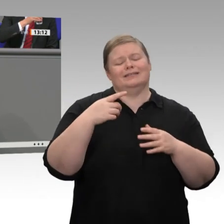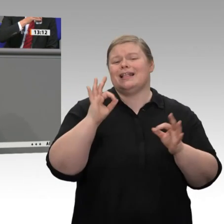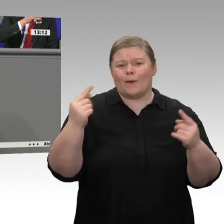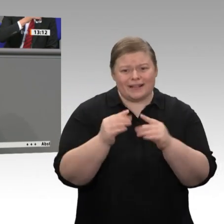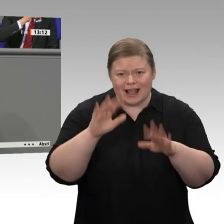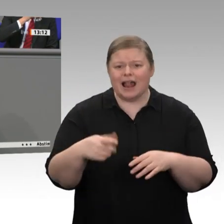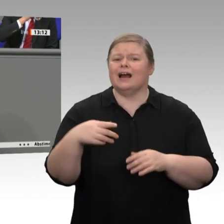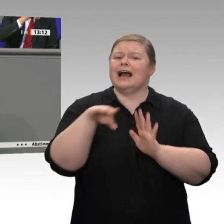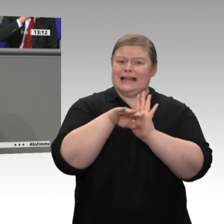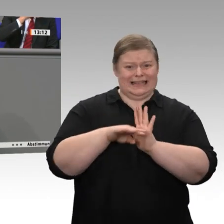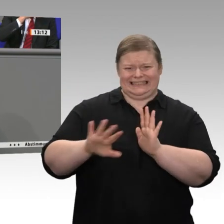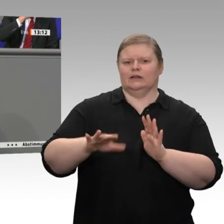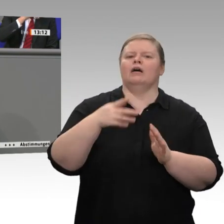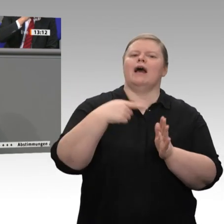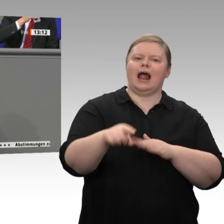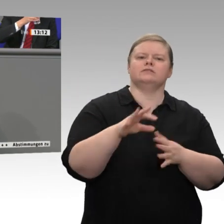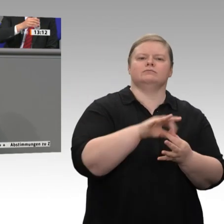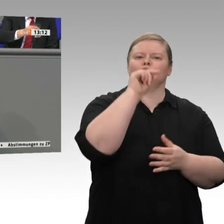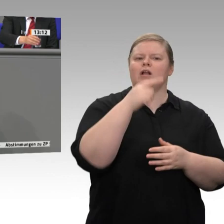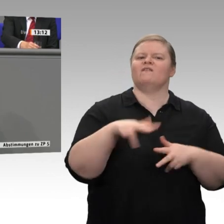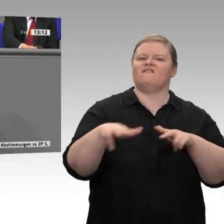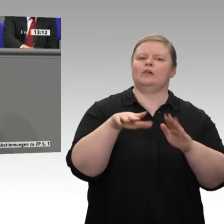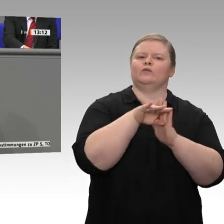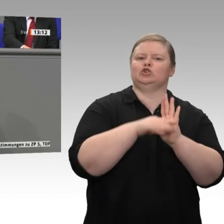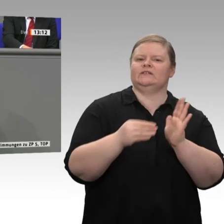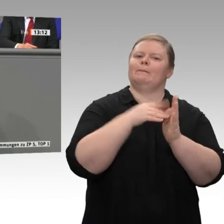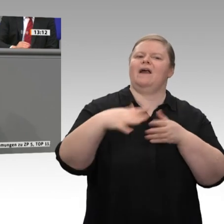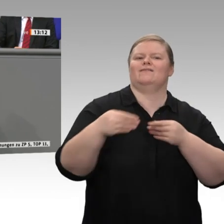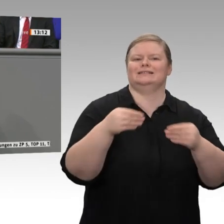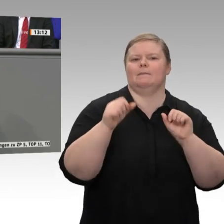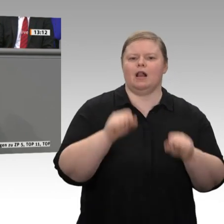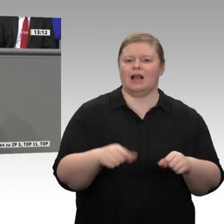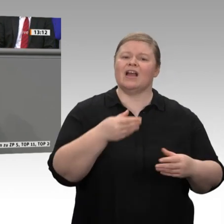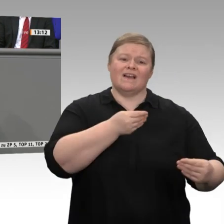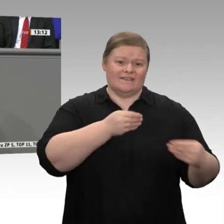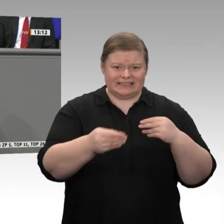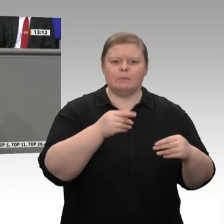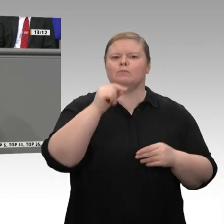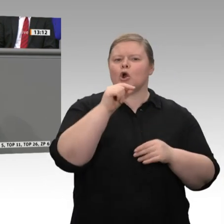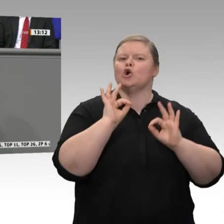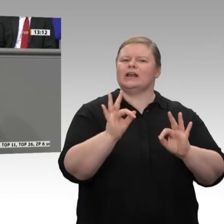dadurch aus unserer Sicht letztlich mehr Rechtssicherheit. Und wenn hier immer wieder davon gesprochen wird, dass man